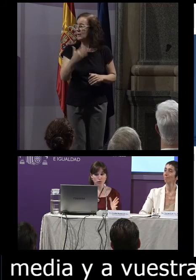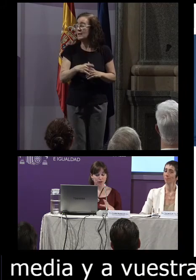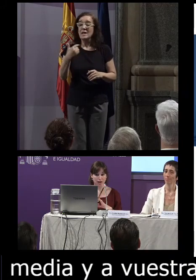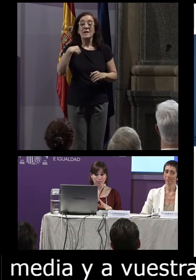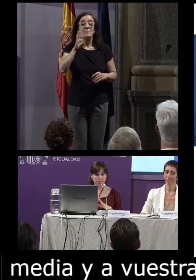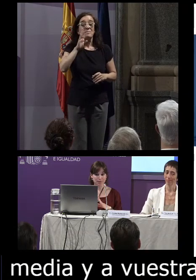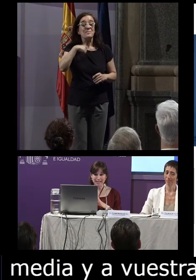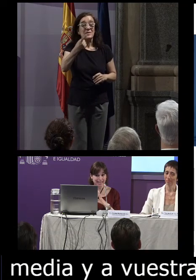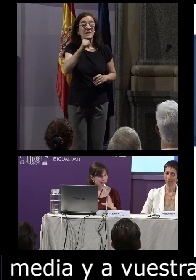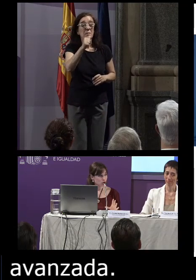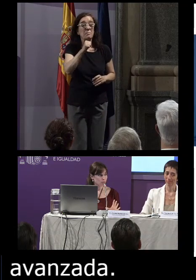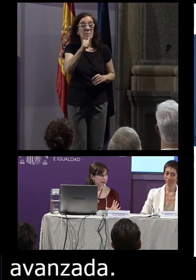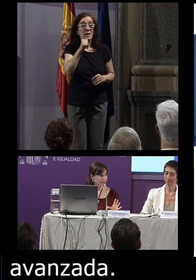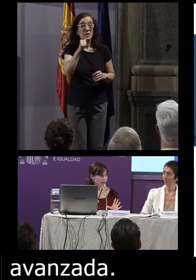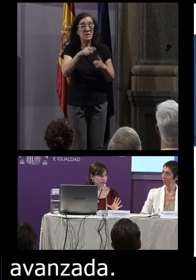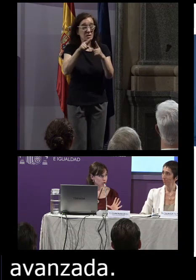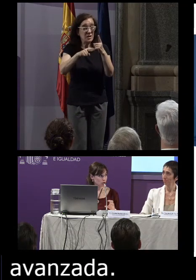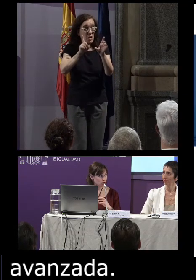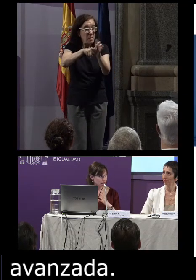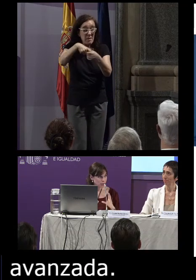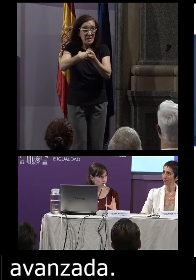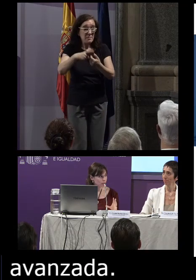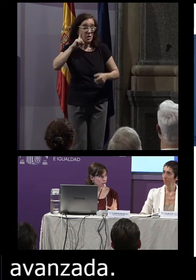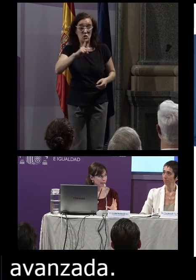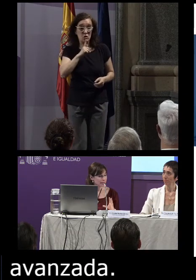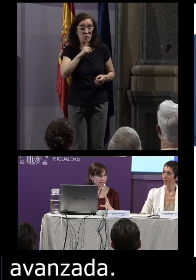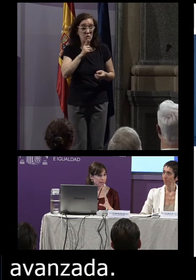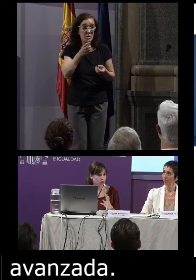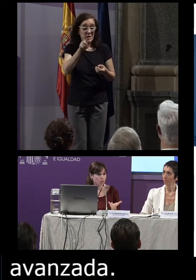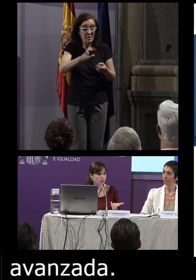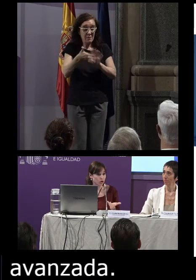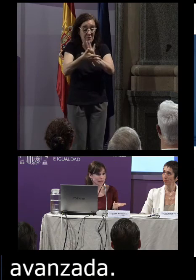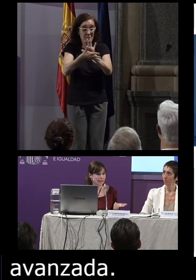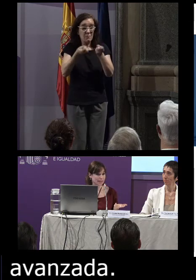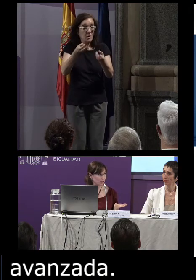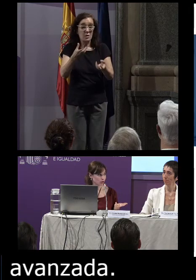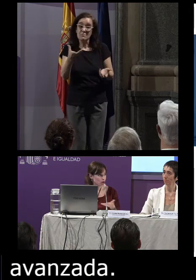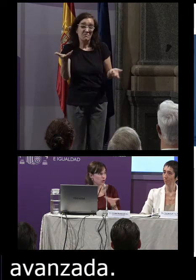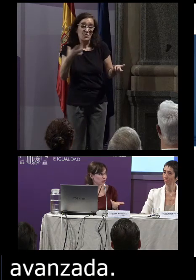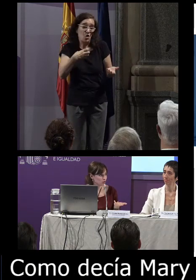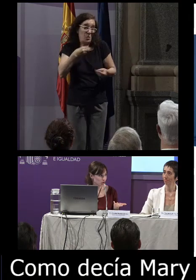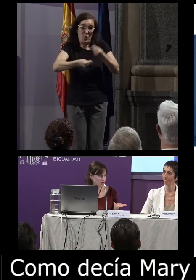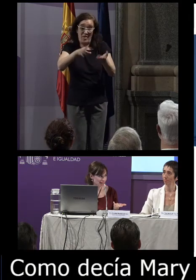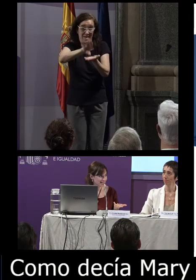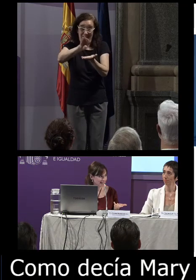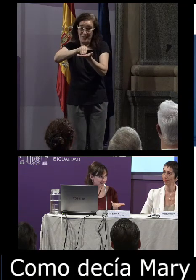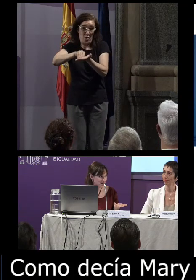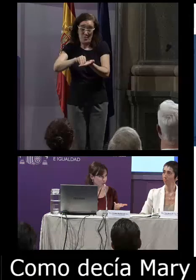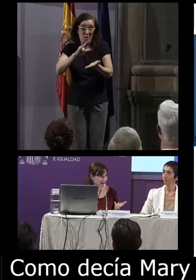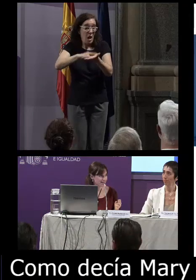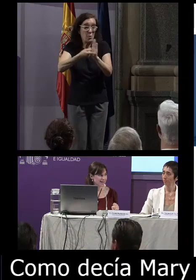Mariluz sin estos participantes sordos sin estos informantes el corpus no tendría sentido el proyecto no se podría